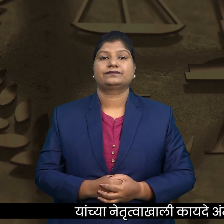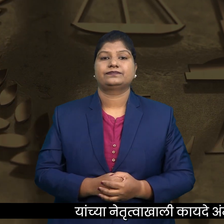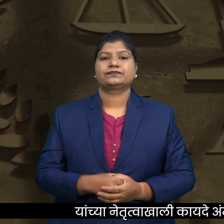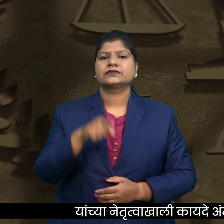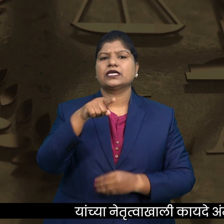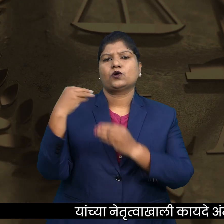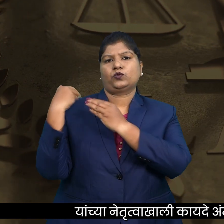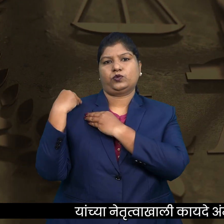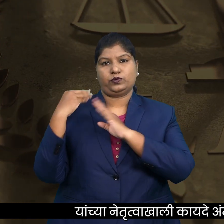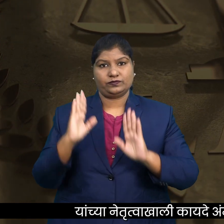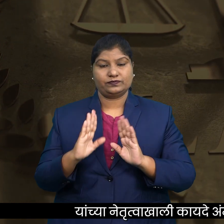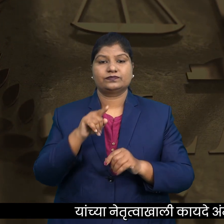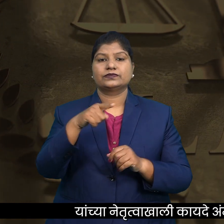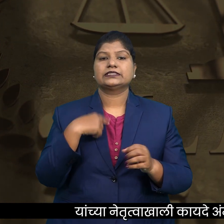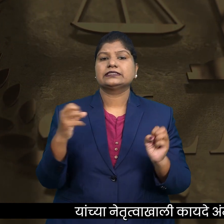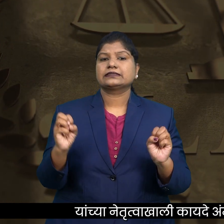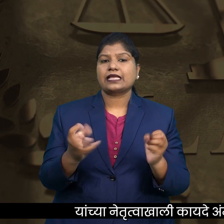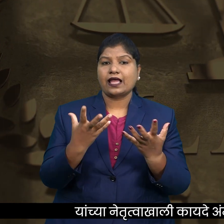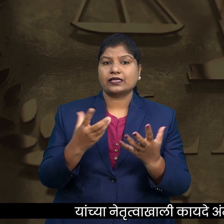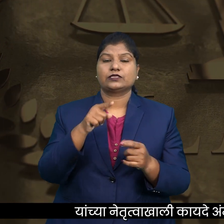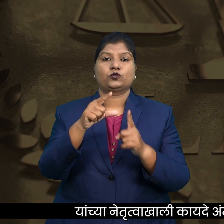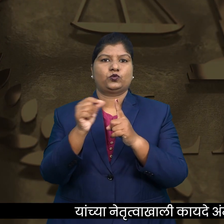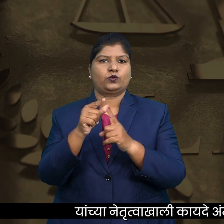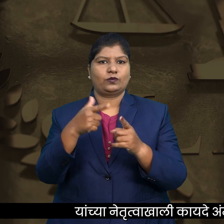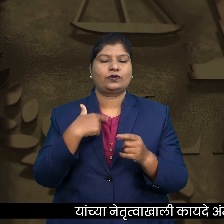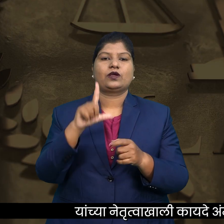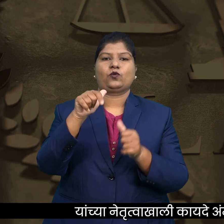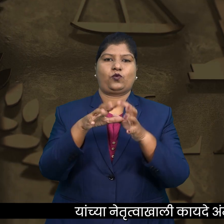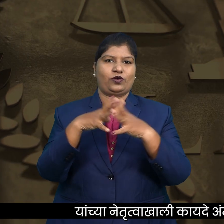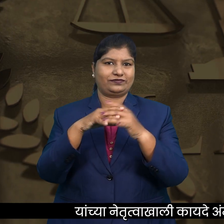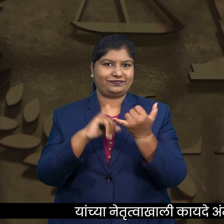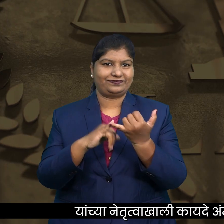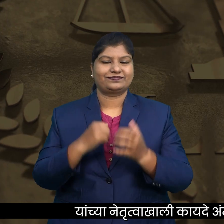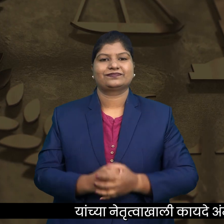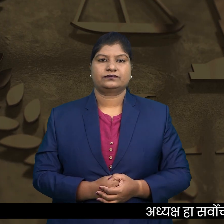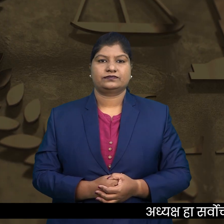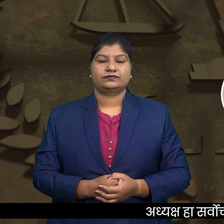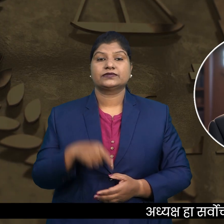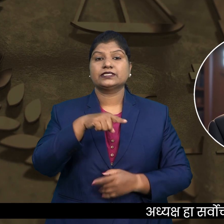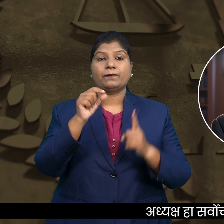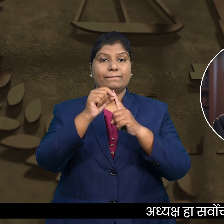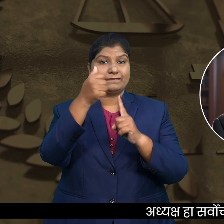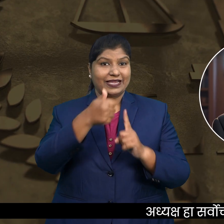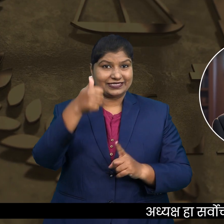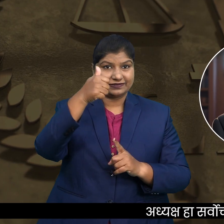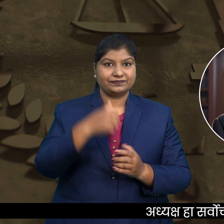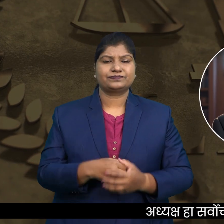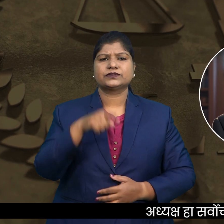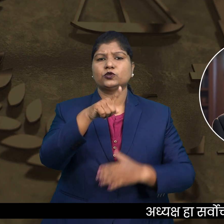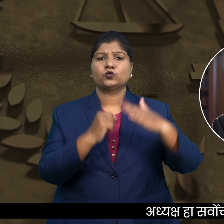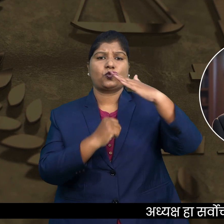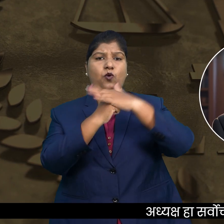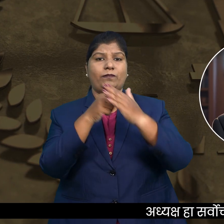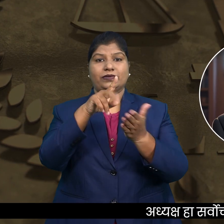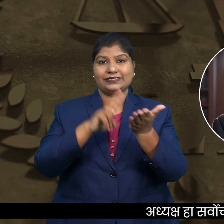मंत्रिमंडळ यांच्या नेतृत्वाखाली कायदे अंमलात आणण्यासाठी जबाबदार आहे. अध्यक्ष सर्वोच्च